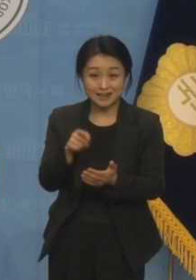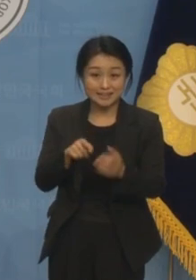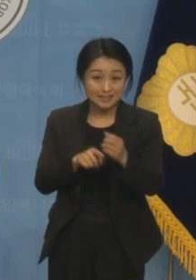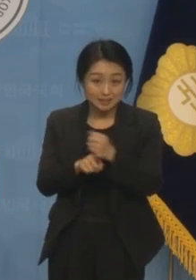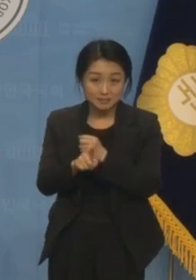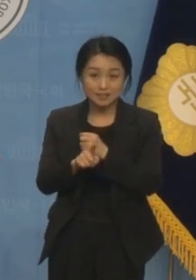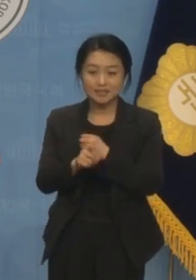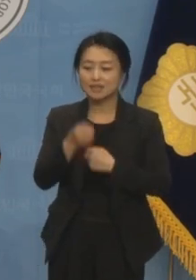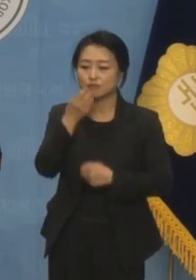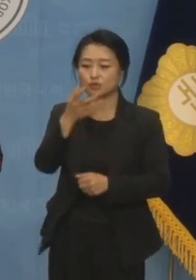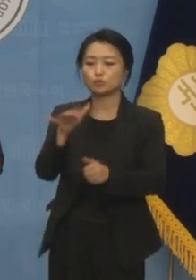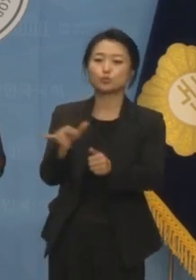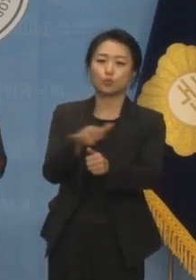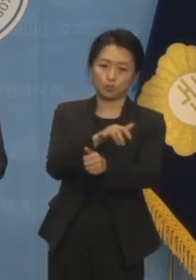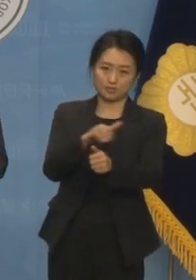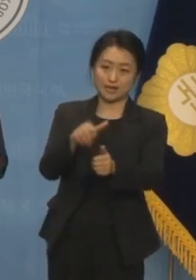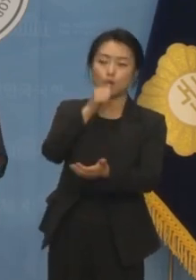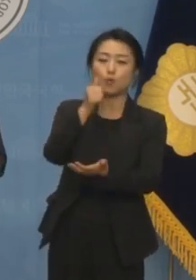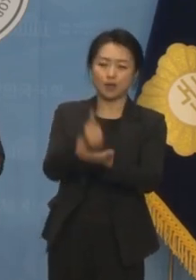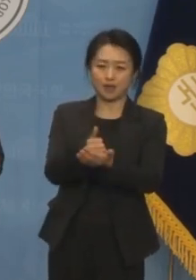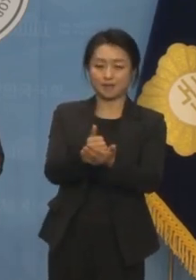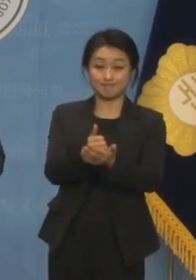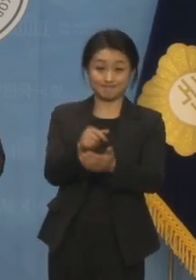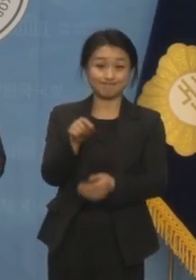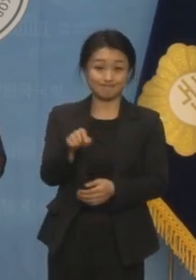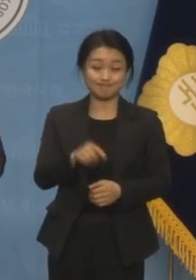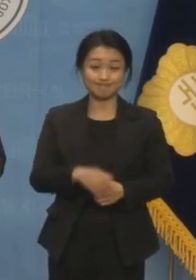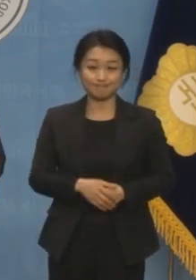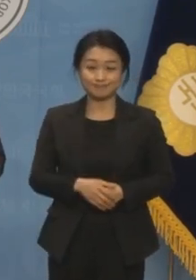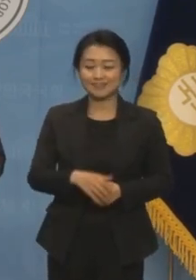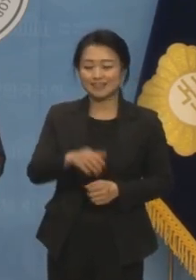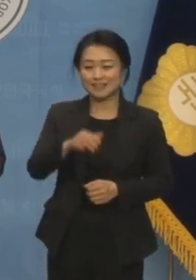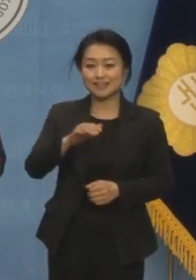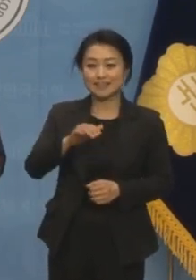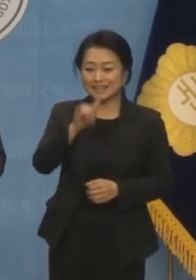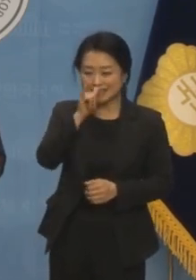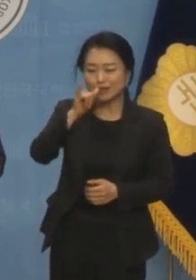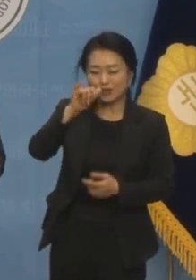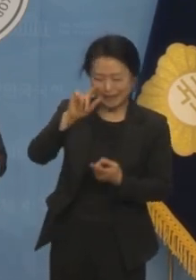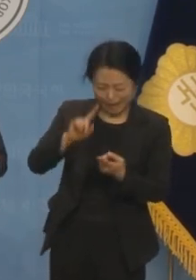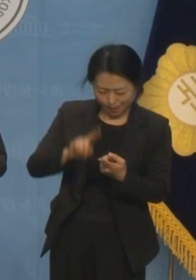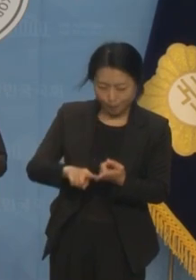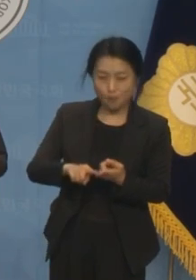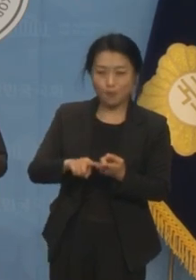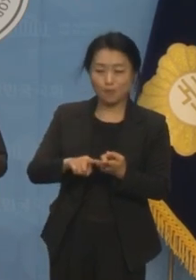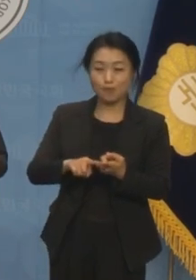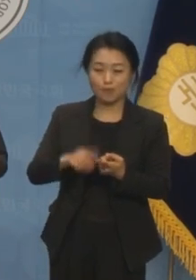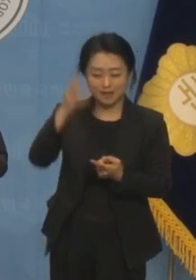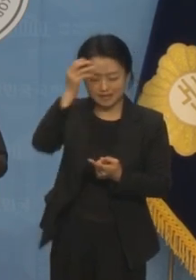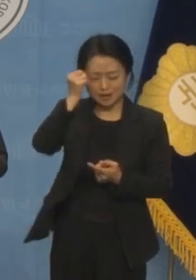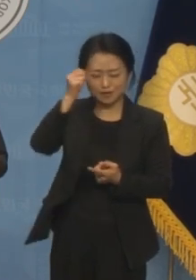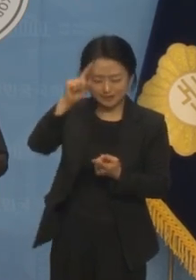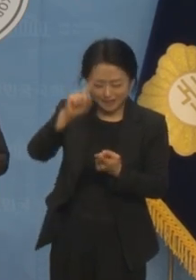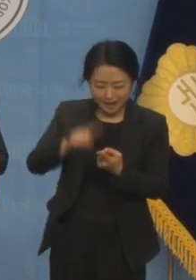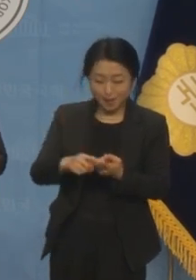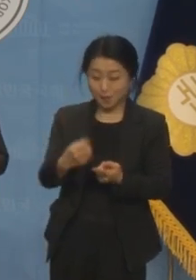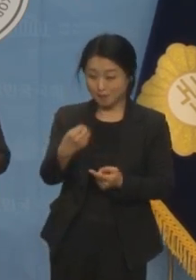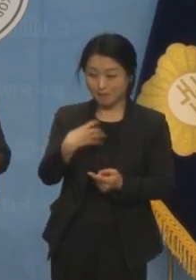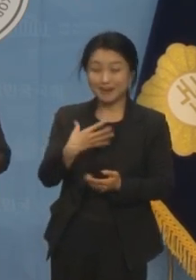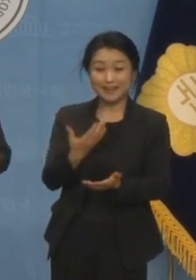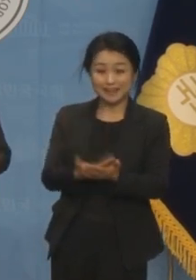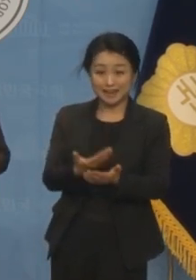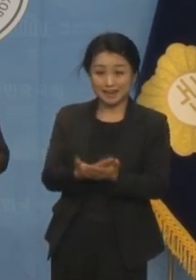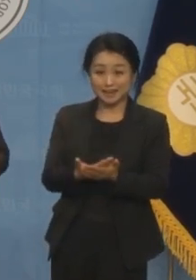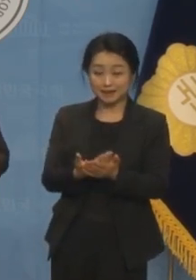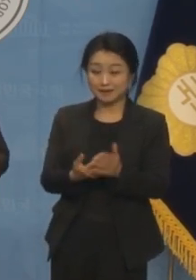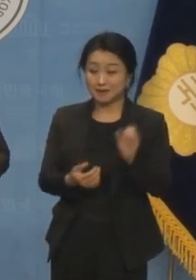해당한다는 점을 밝혀드리겠고요. 그리고 있는 대로 이야기해달라고 했다는 걸 토대로 위증교사가 아니라고 지금 계속 민주당과 이재명